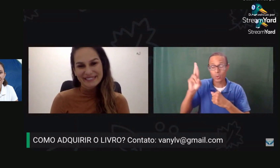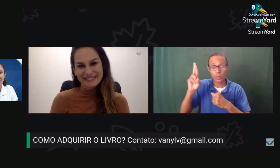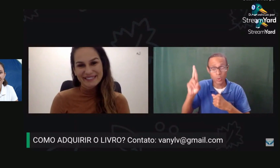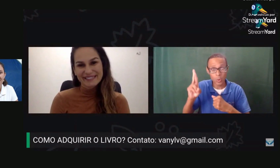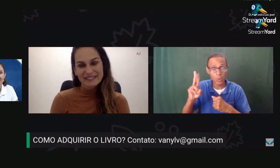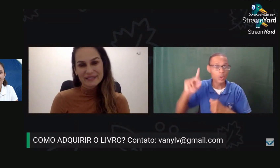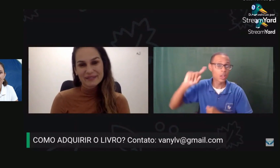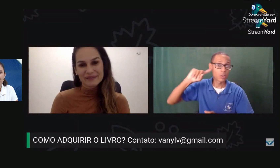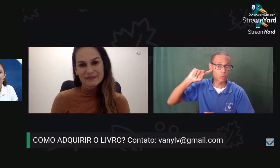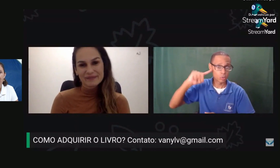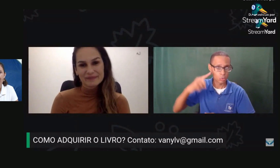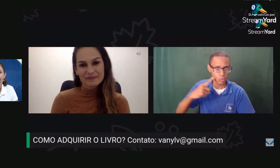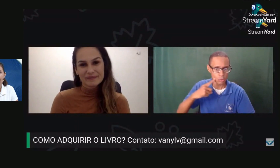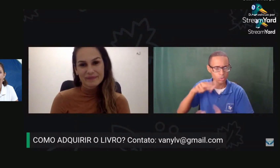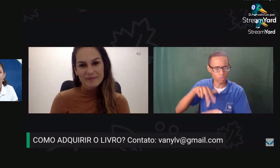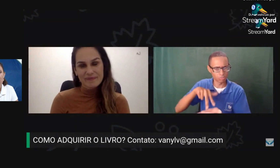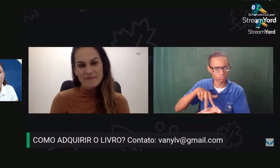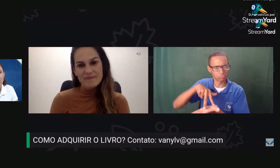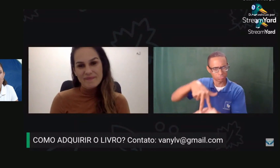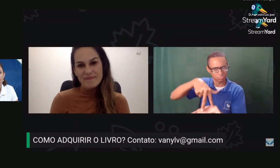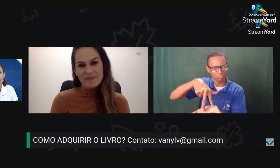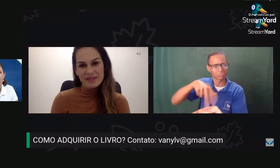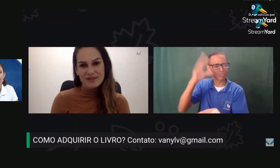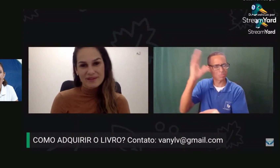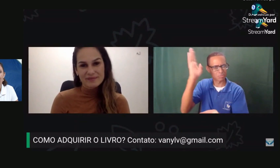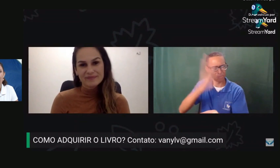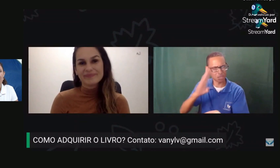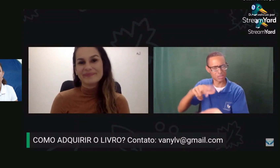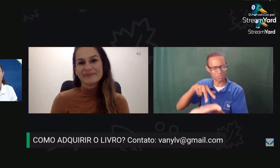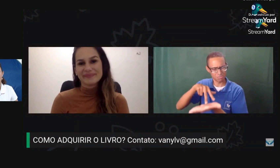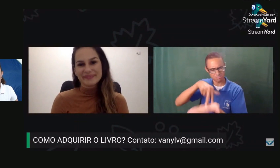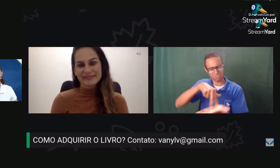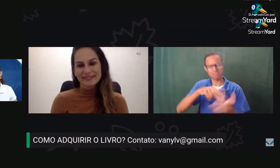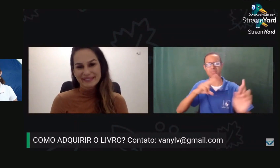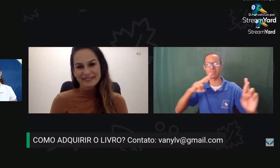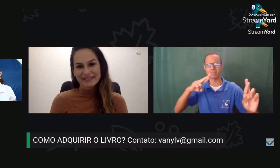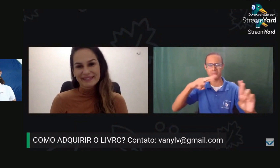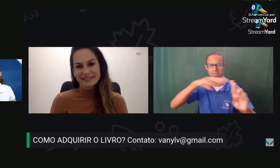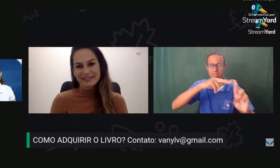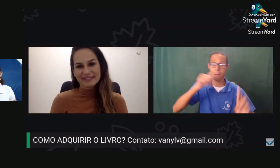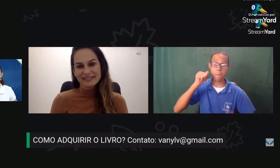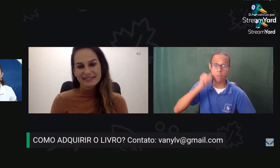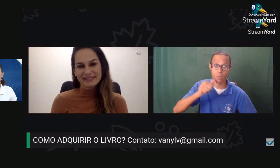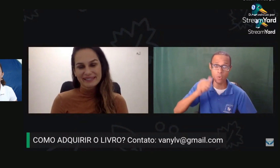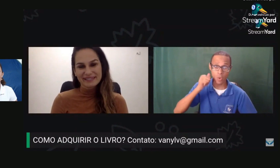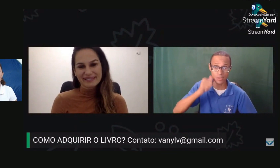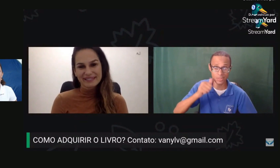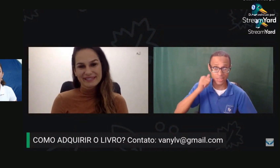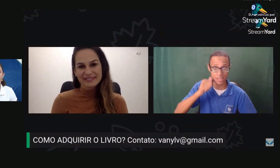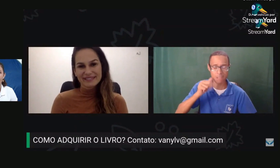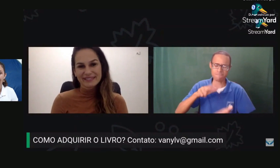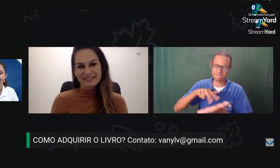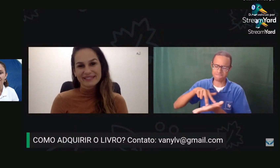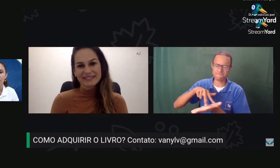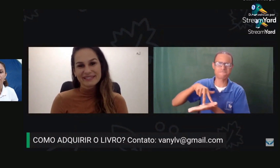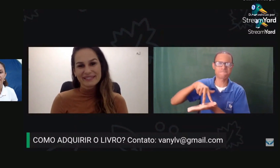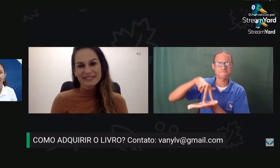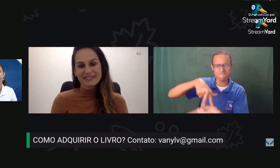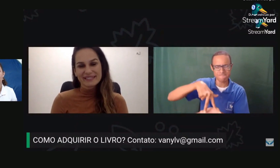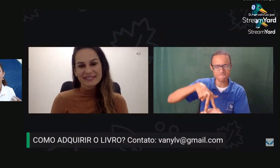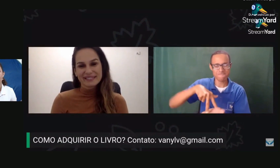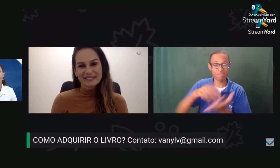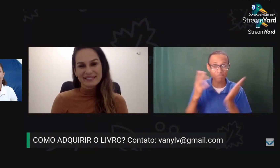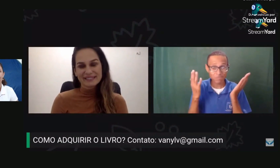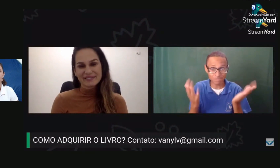todos vocês, todos os surdos, né, e você mostrando o protagonismo surdo, sendo referência, uma